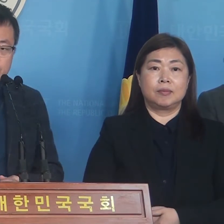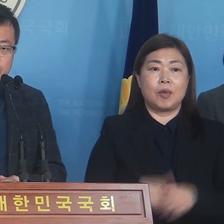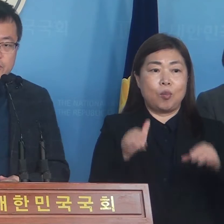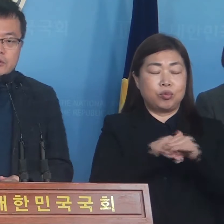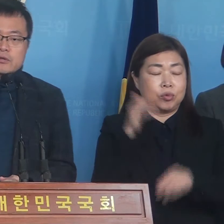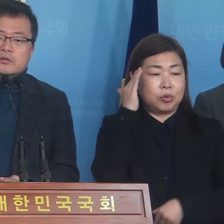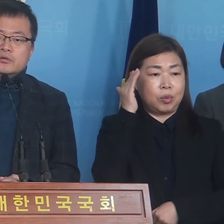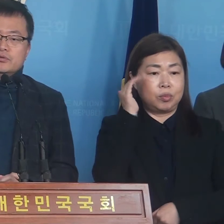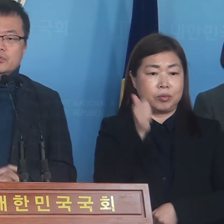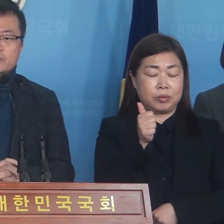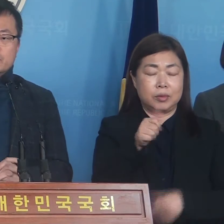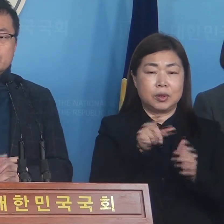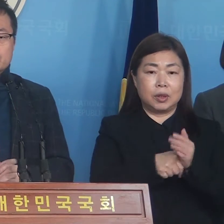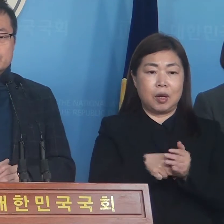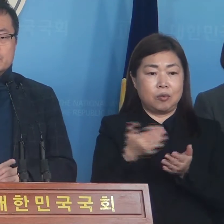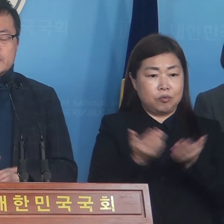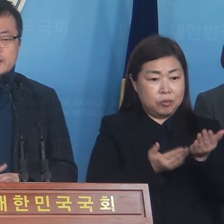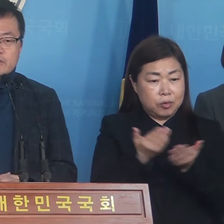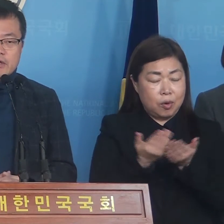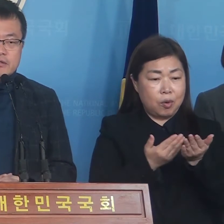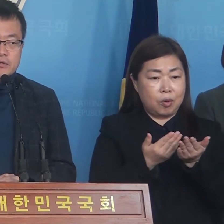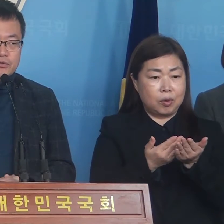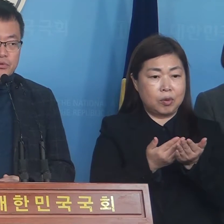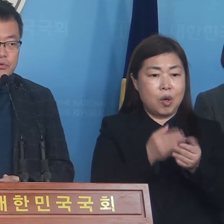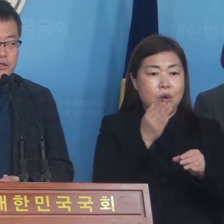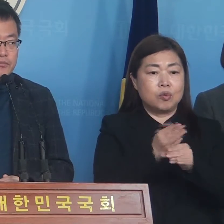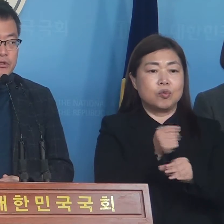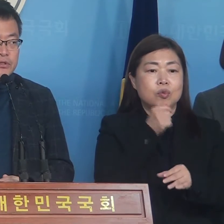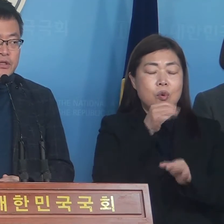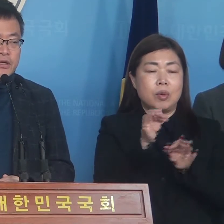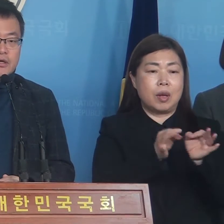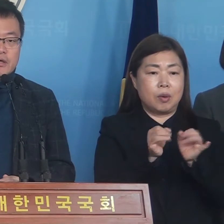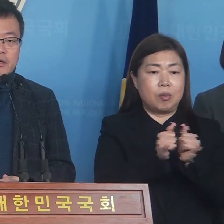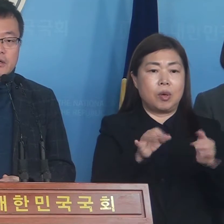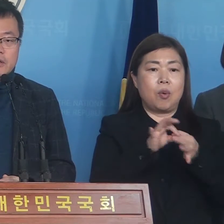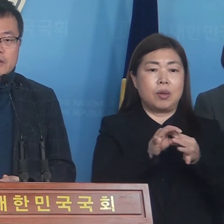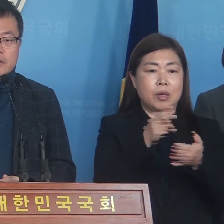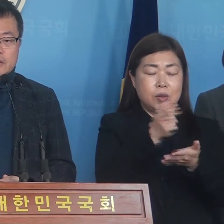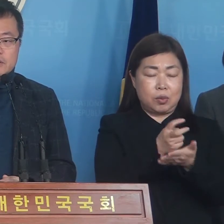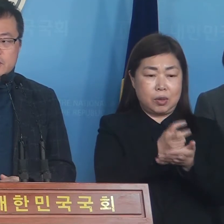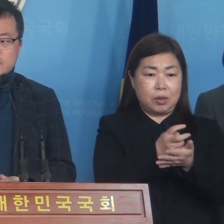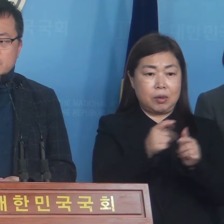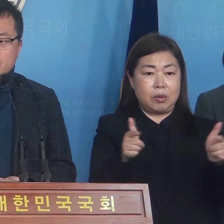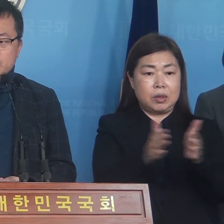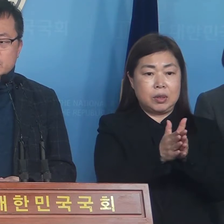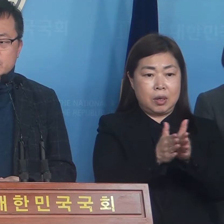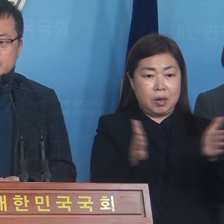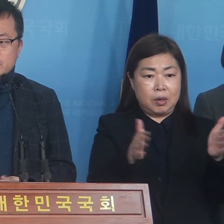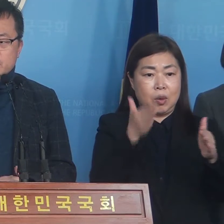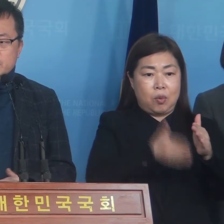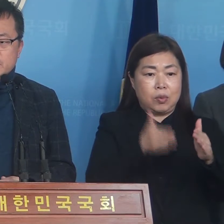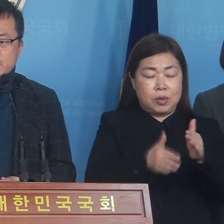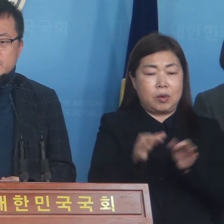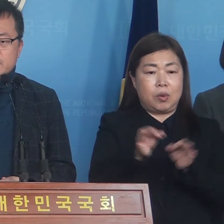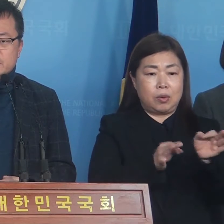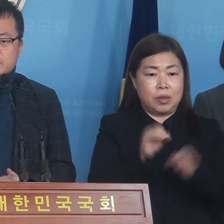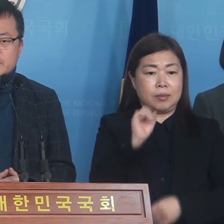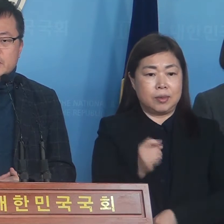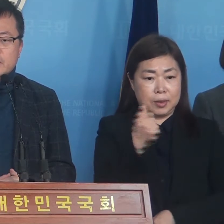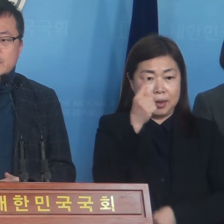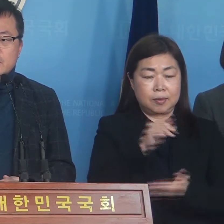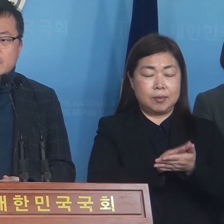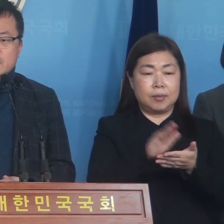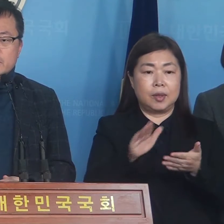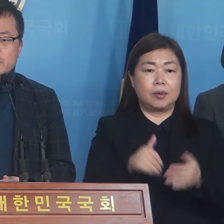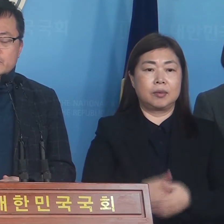문재인 정부 들어서 중소상인과 관련된 유통산업 정책의 시작은 공정경제로부터 시작이